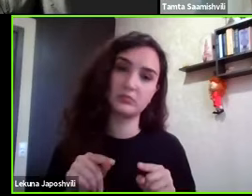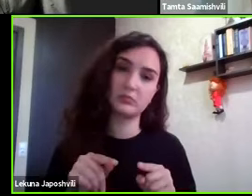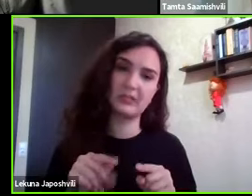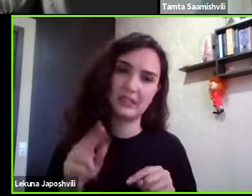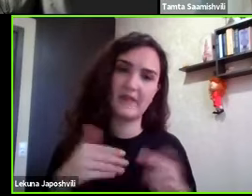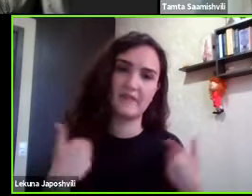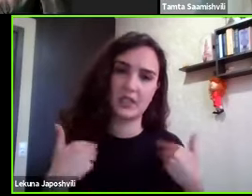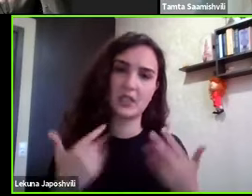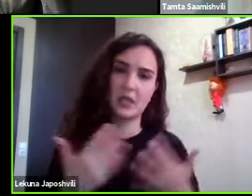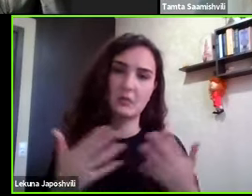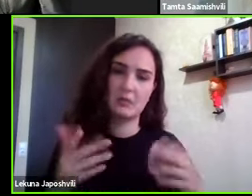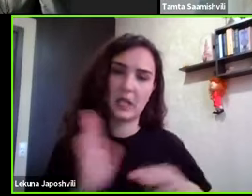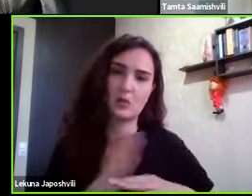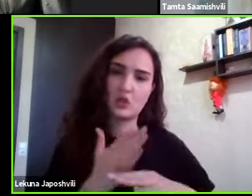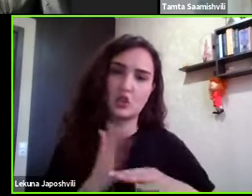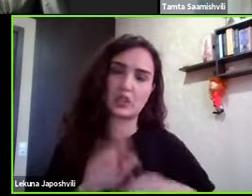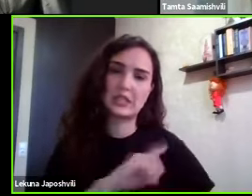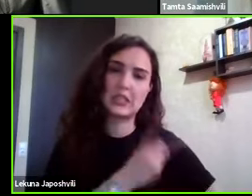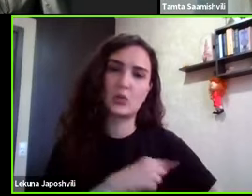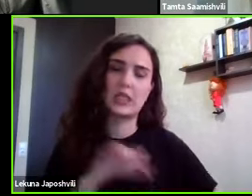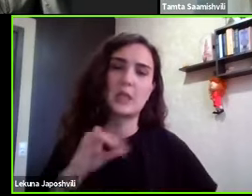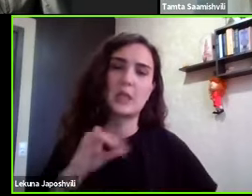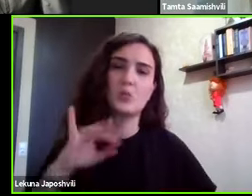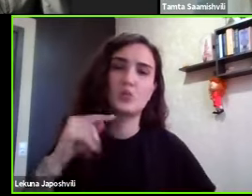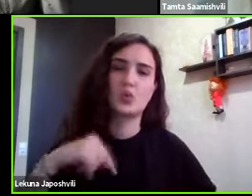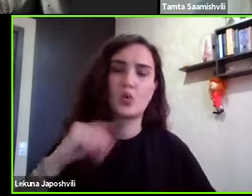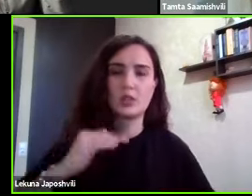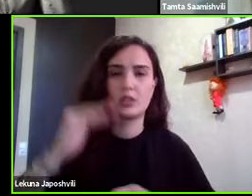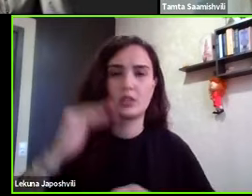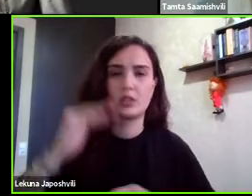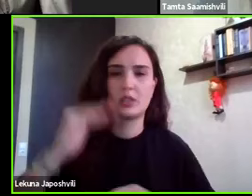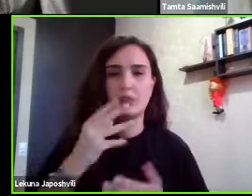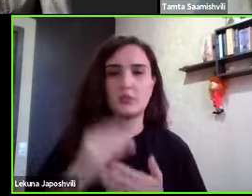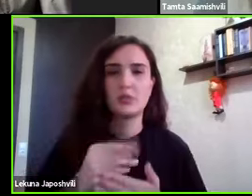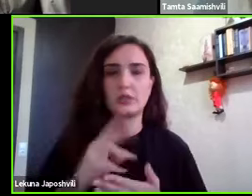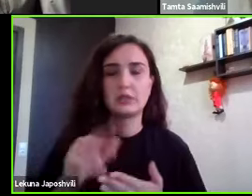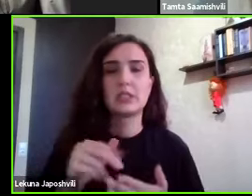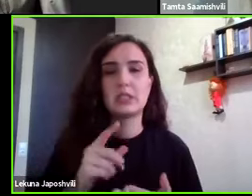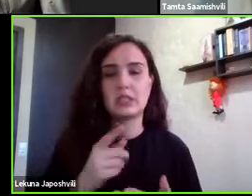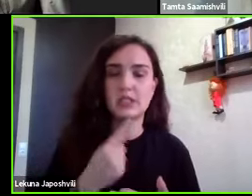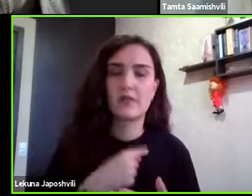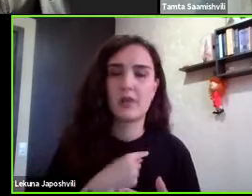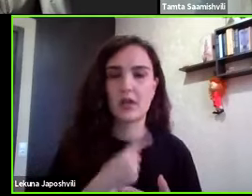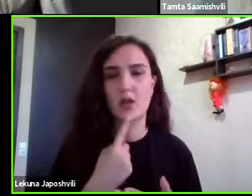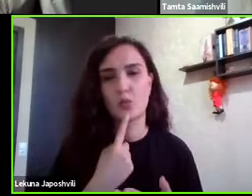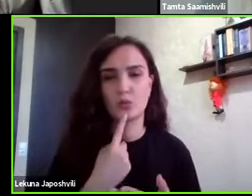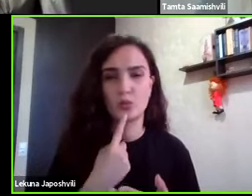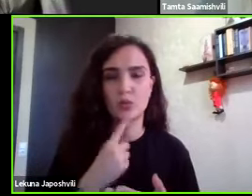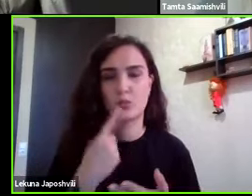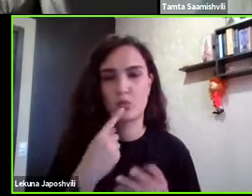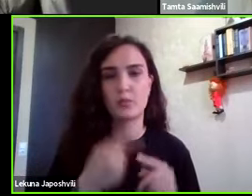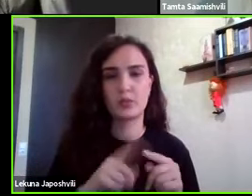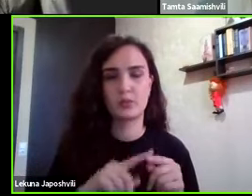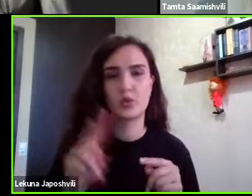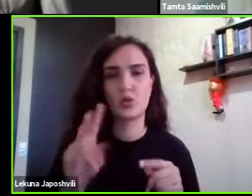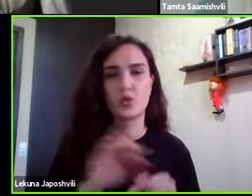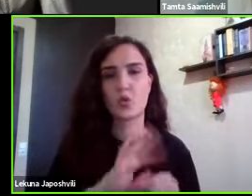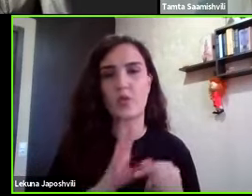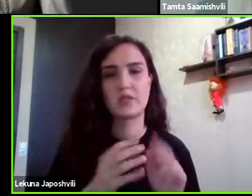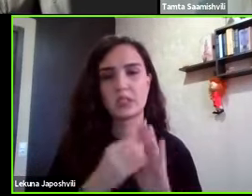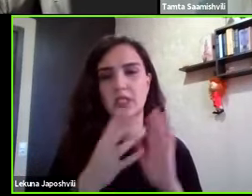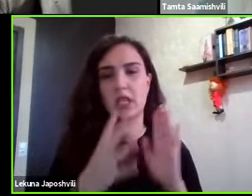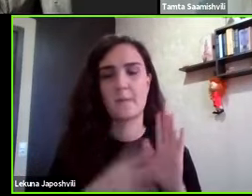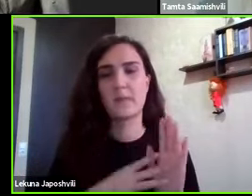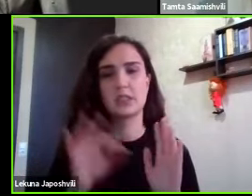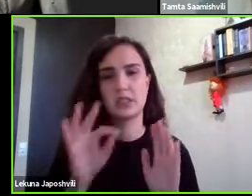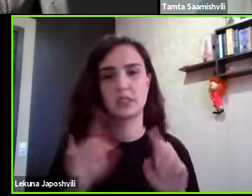ვიტამინმა გამოიჩინა ძლიერი იმუნომოდულაციური თვისება და სავარაუდოდ ვარაუდობენ, რომ იქნებ ამ